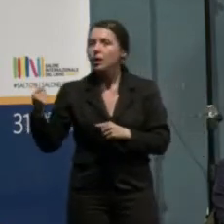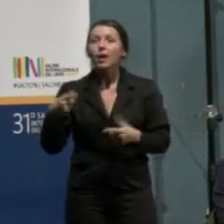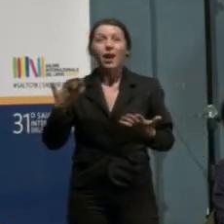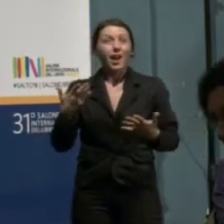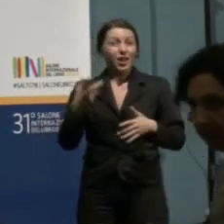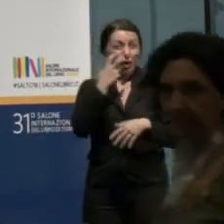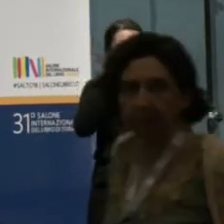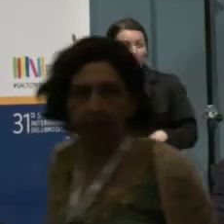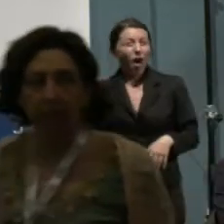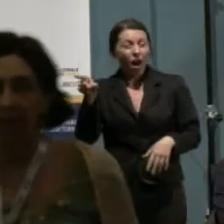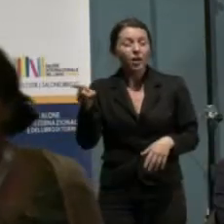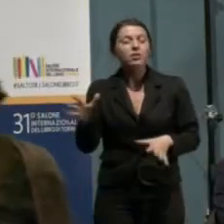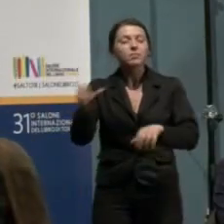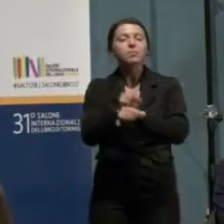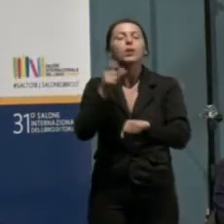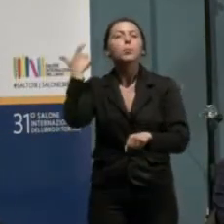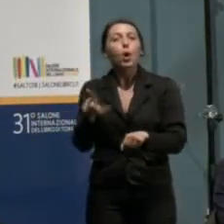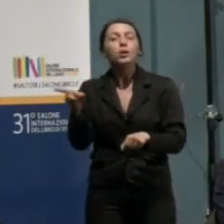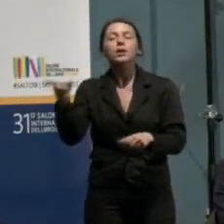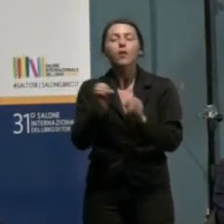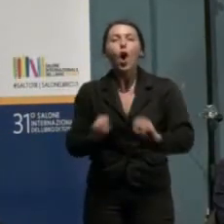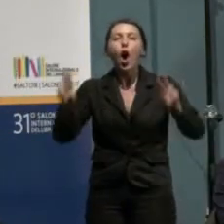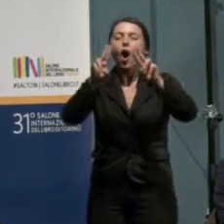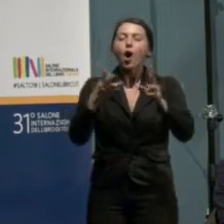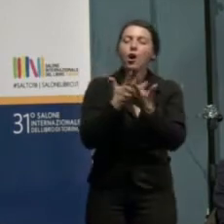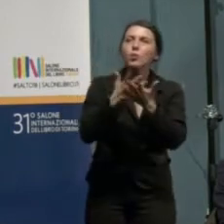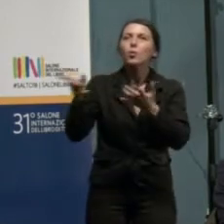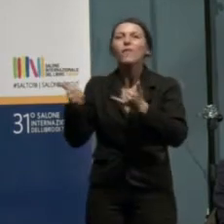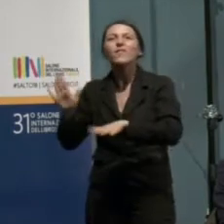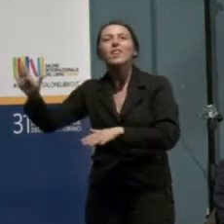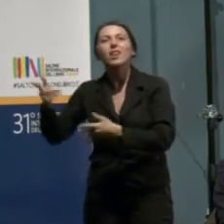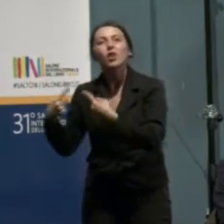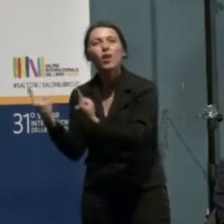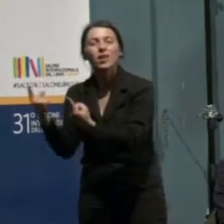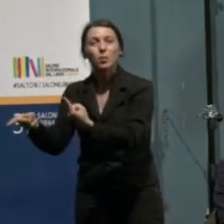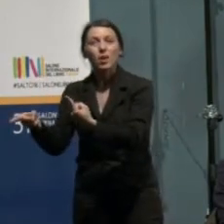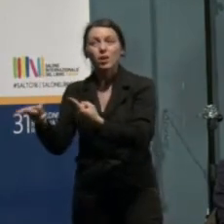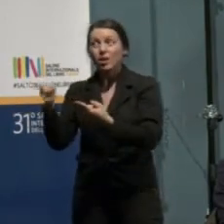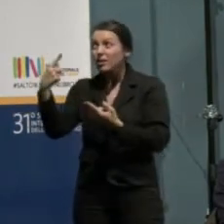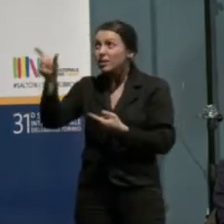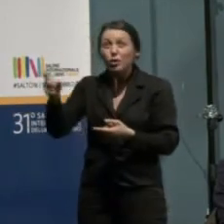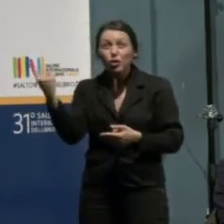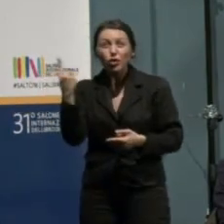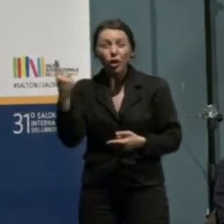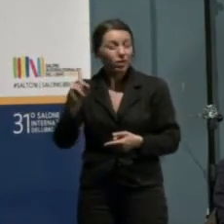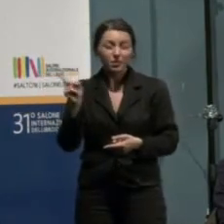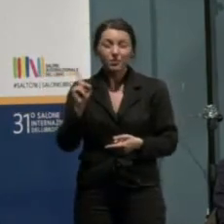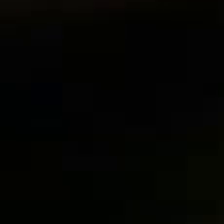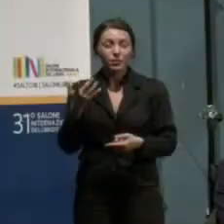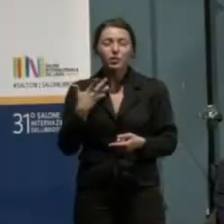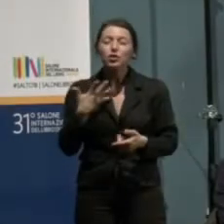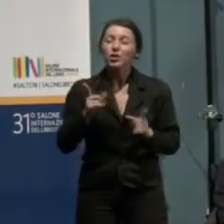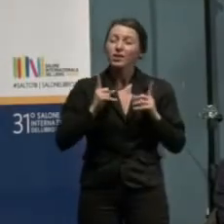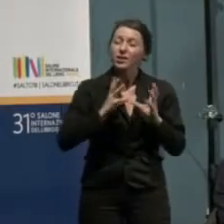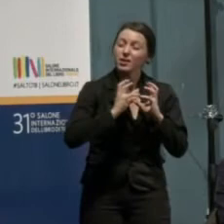ora in prigione ha accusato di parlare all'onu della vicenda di suo figlio ma ibra e metalli non è un caso isolato altri difensori